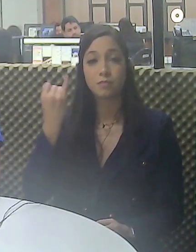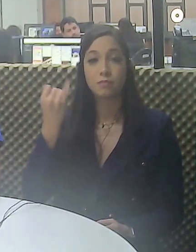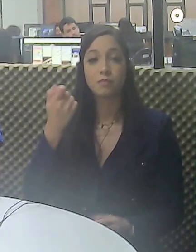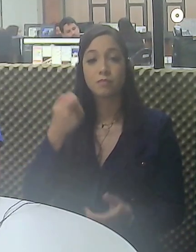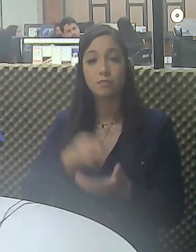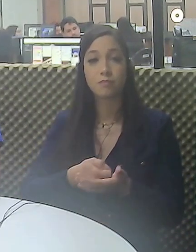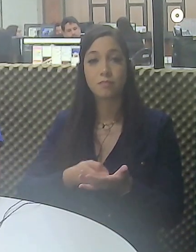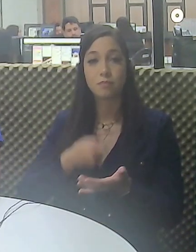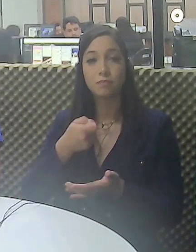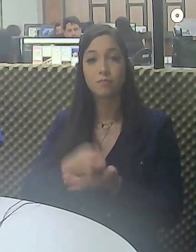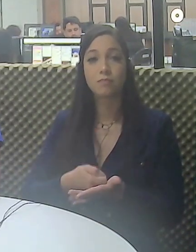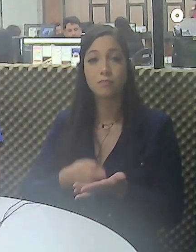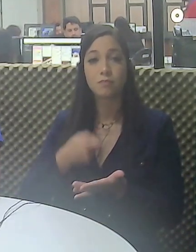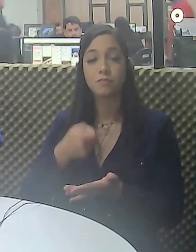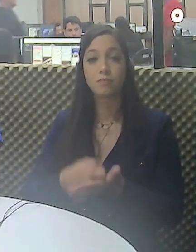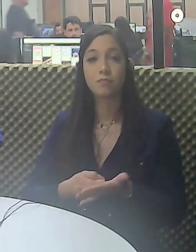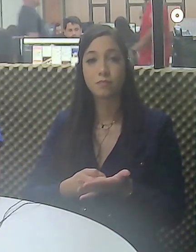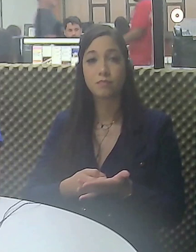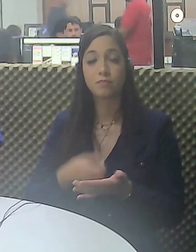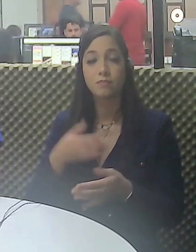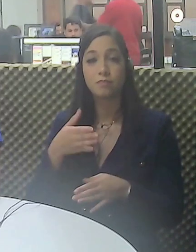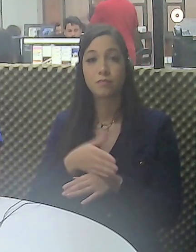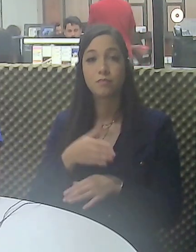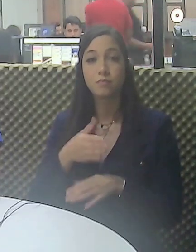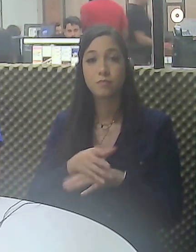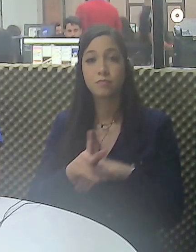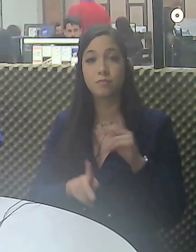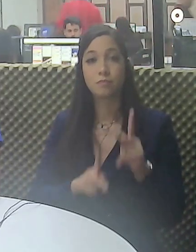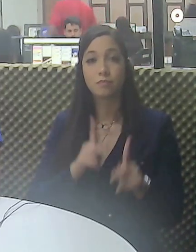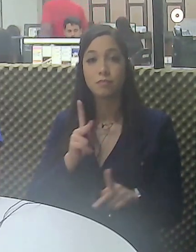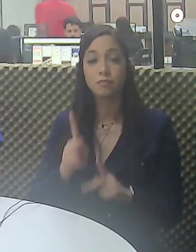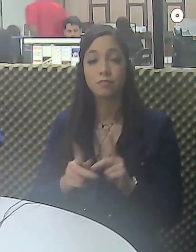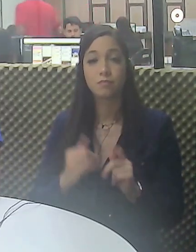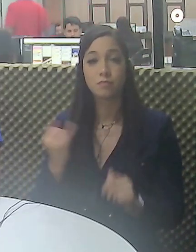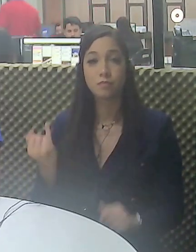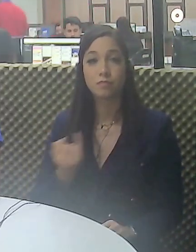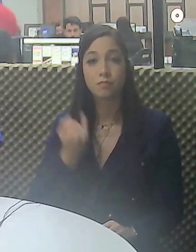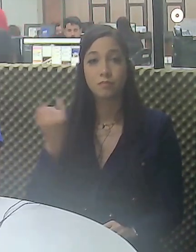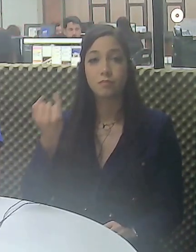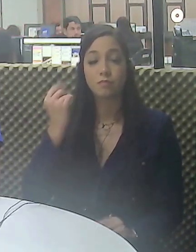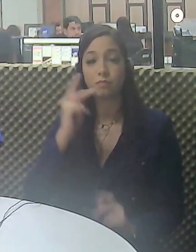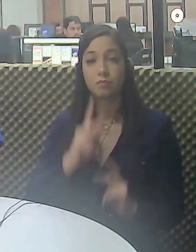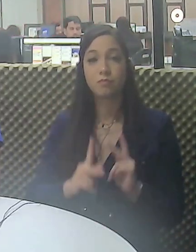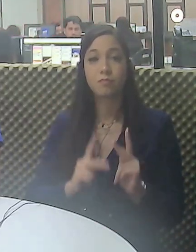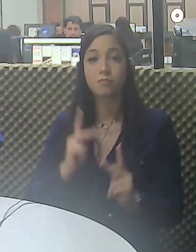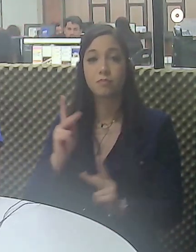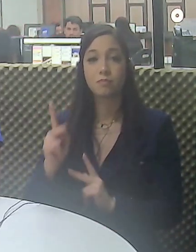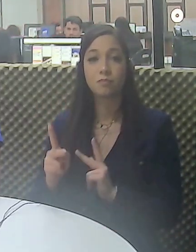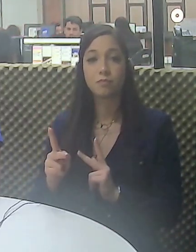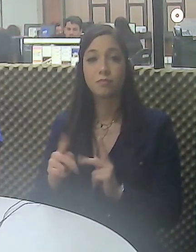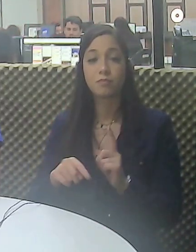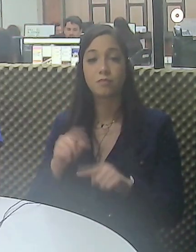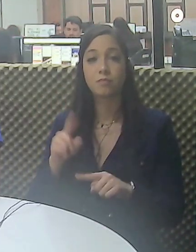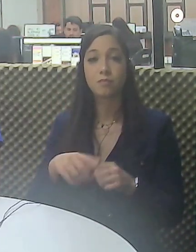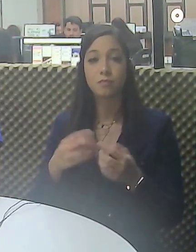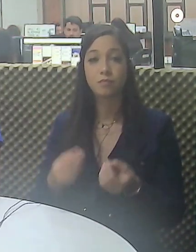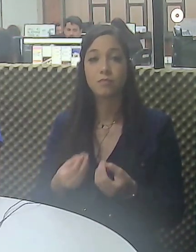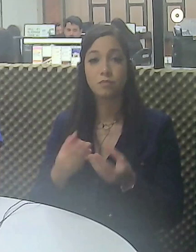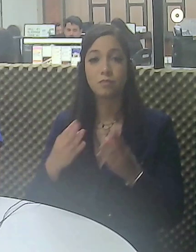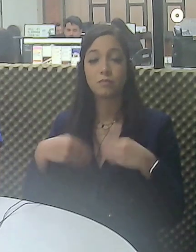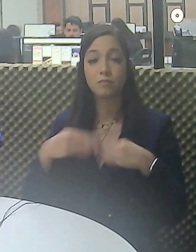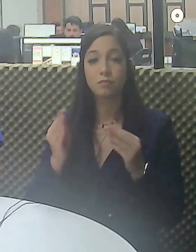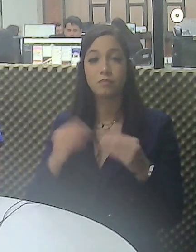insistido nisso, é fundamental a participação da população, é fundamental que a população entregue esses objetos,